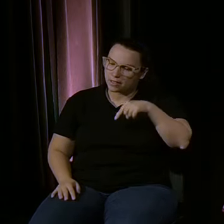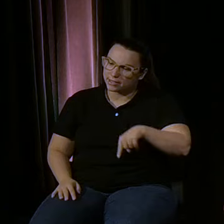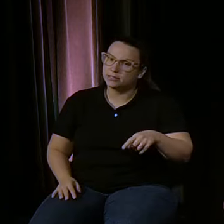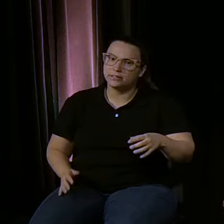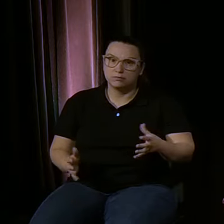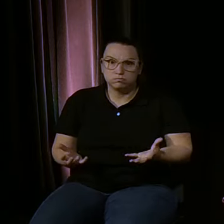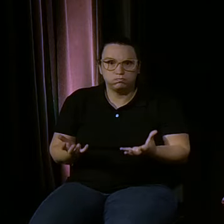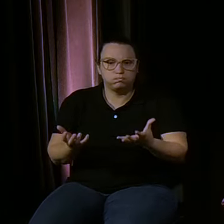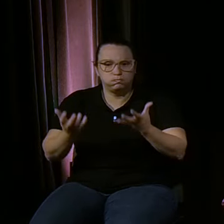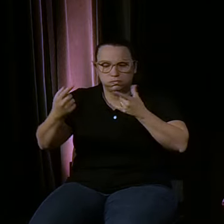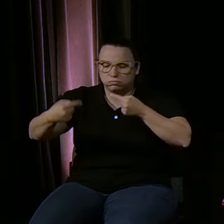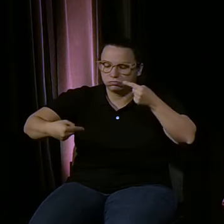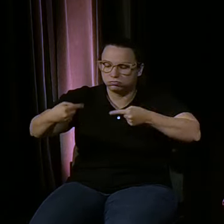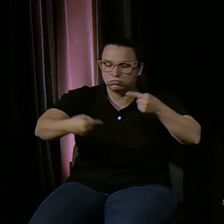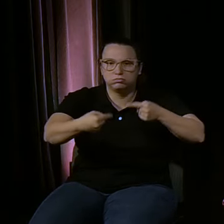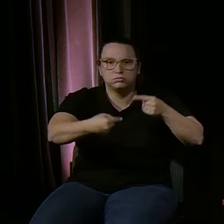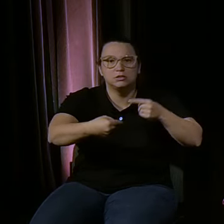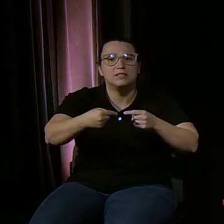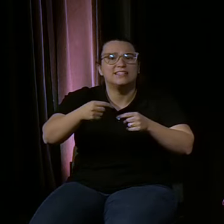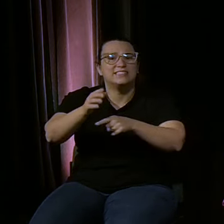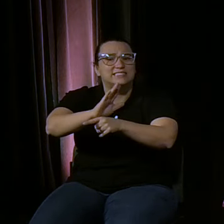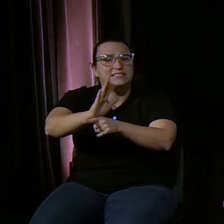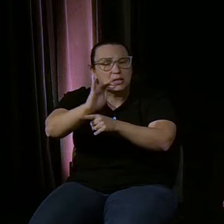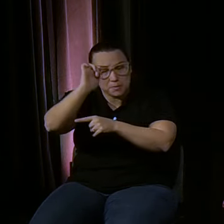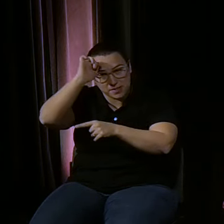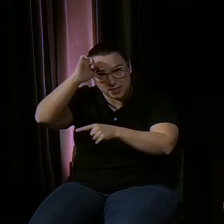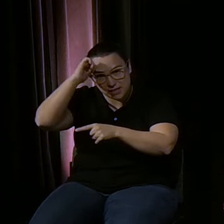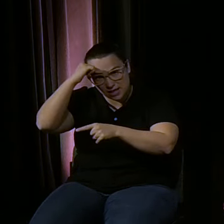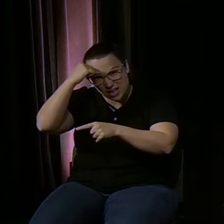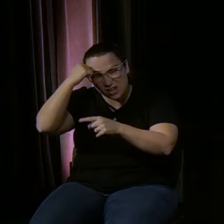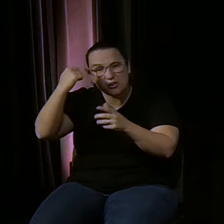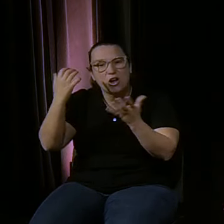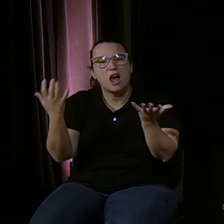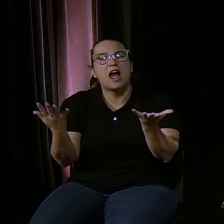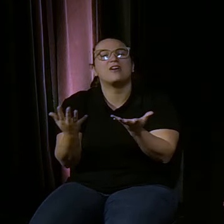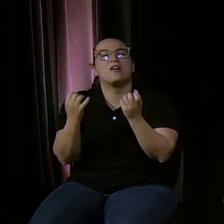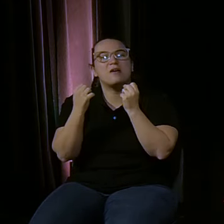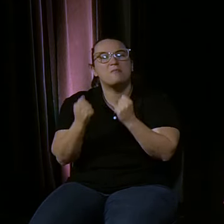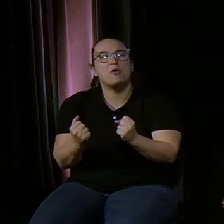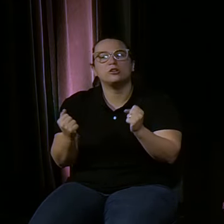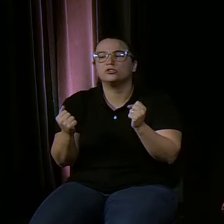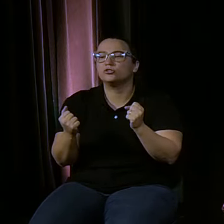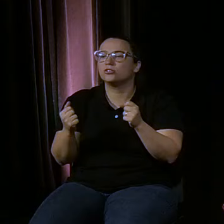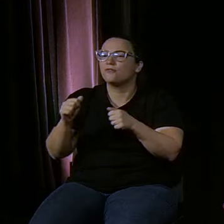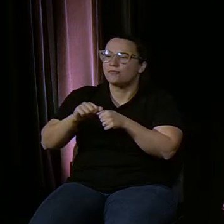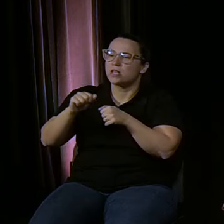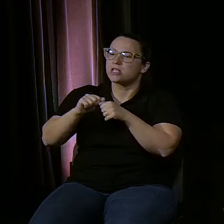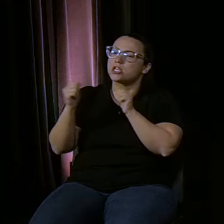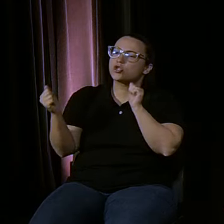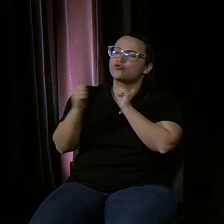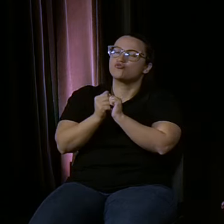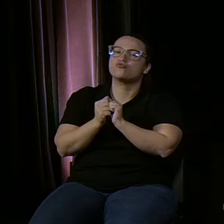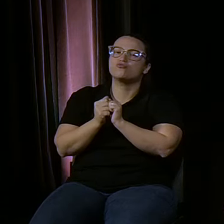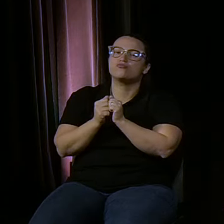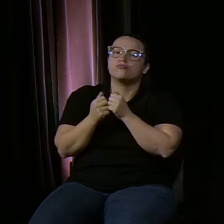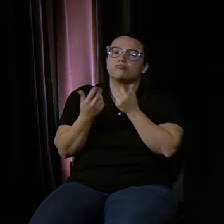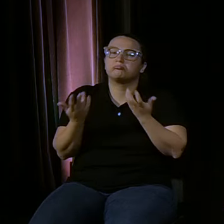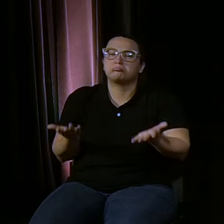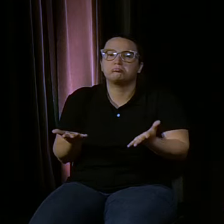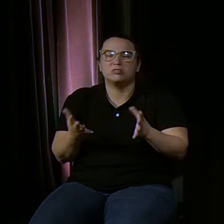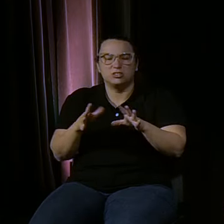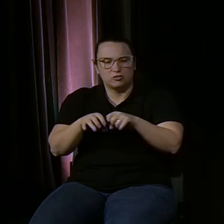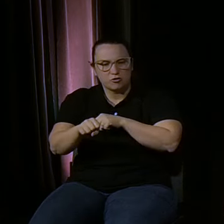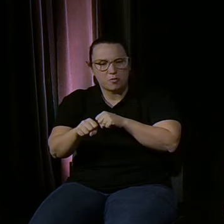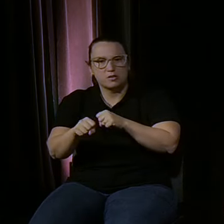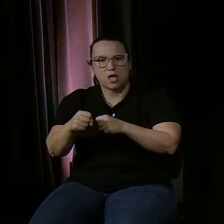efervescente e que cinema negro agora a gente pode elaborar junto para trazer essa formação